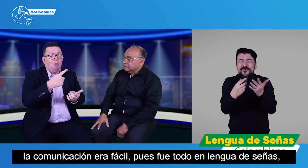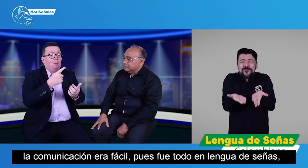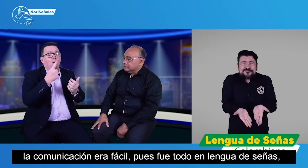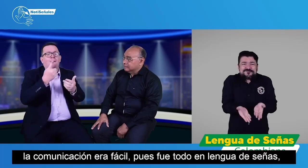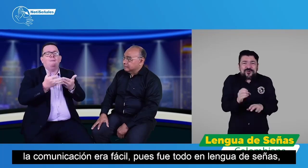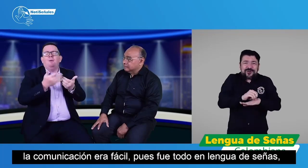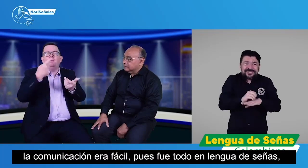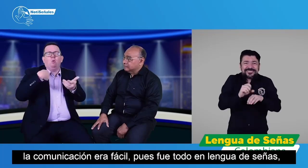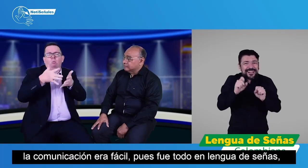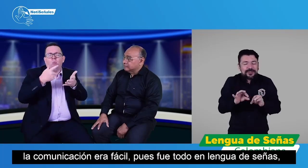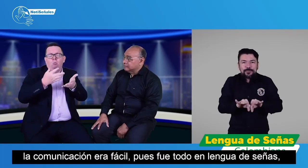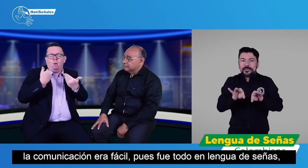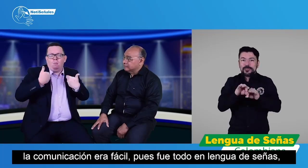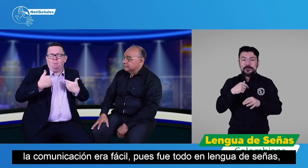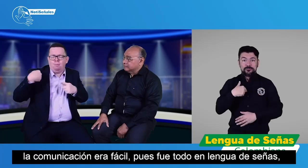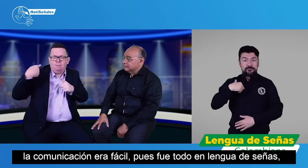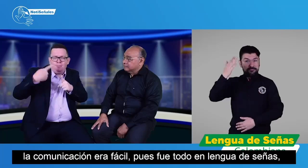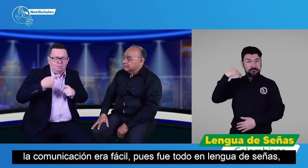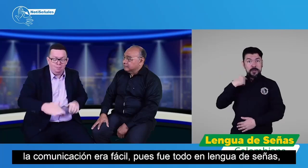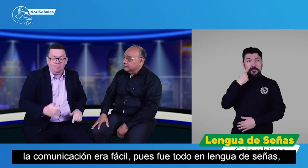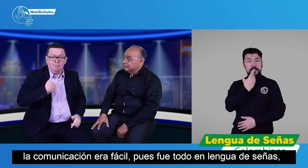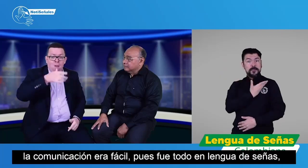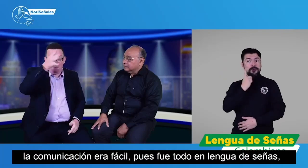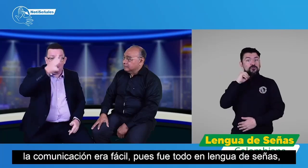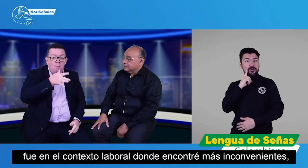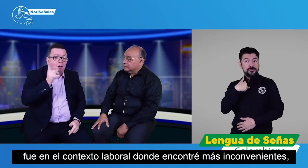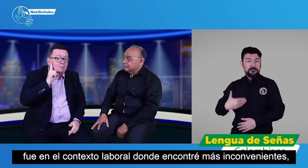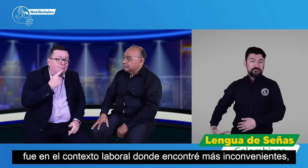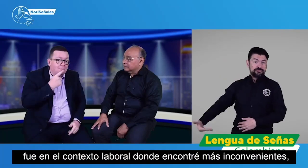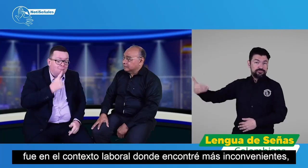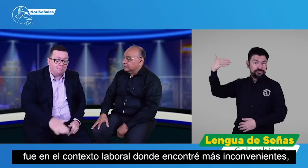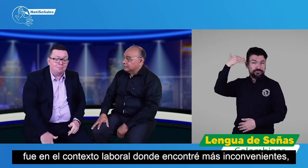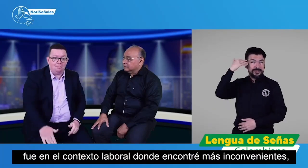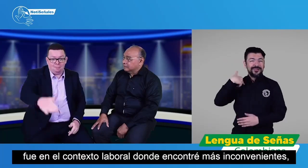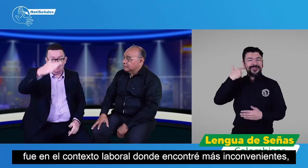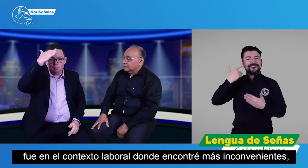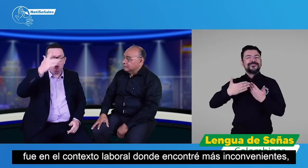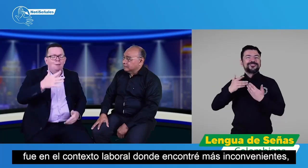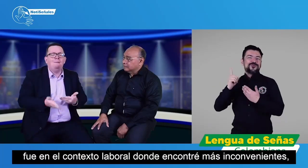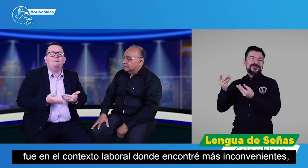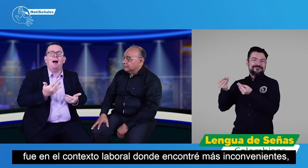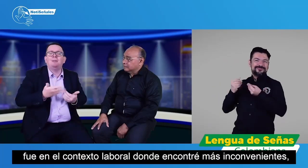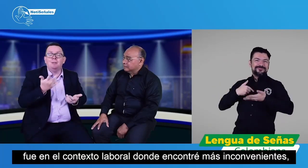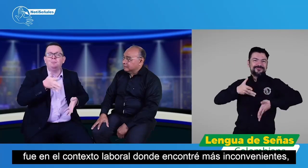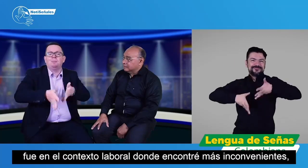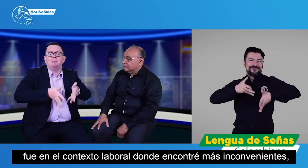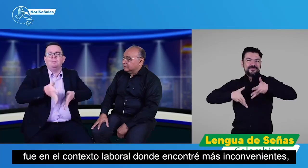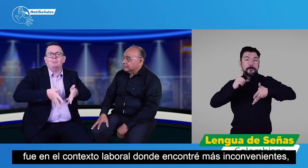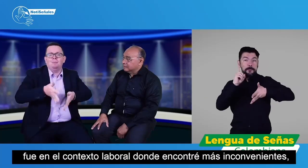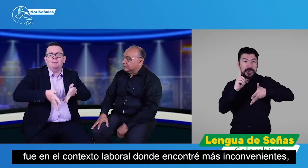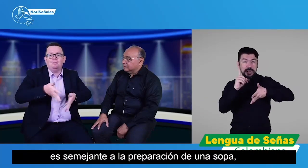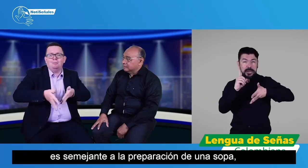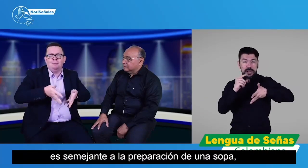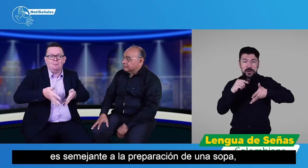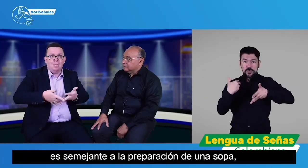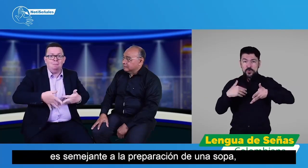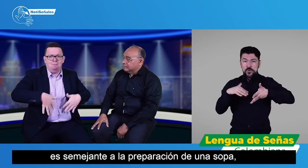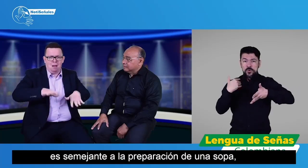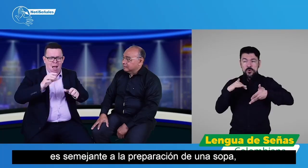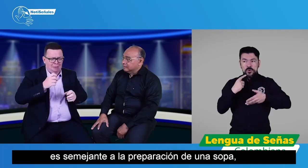la comunicación era fácil, pues todo era en lengua de señas. Fue en el contexto laboral donde encontré más inconvenientes. Es semejante a la preparación